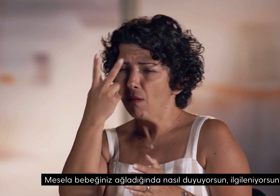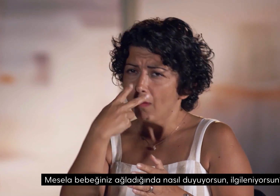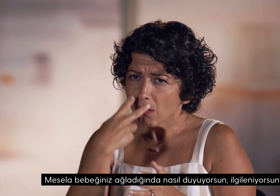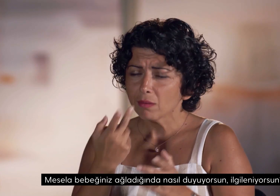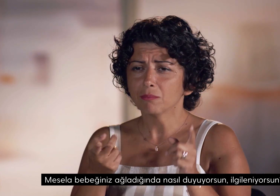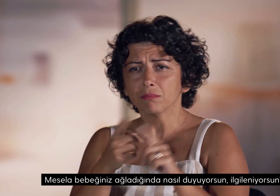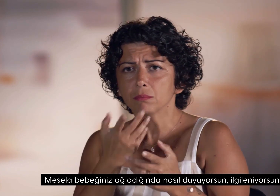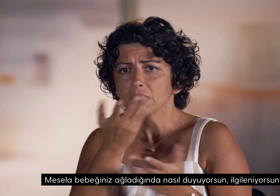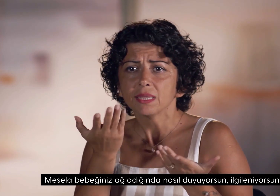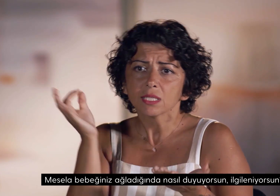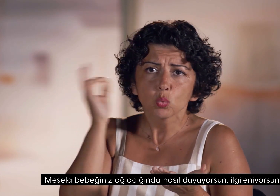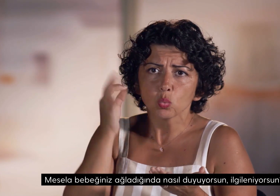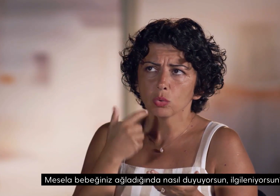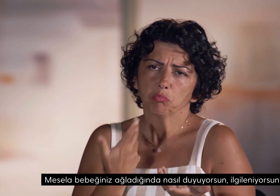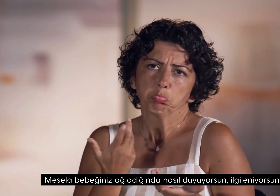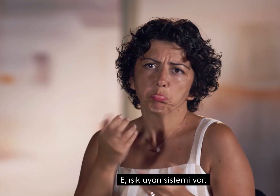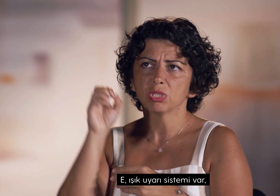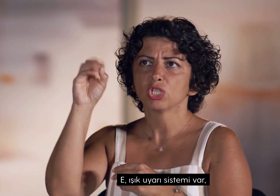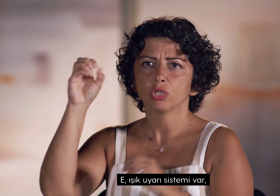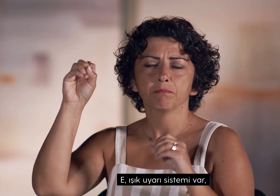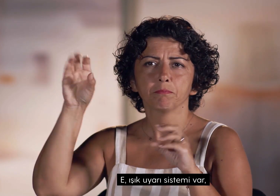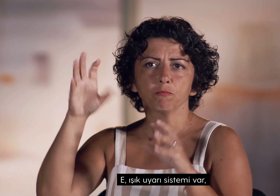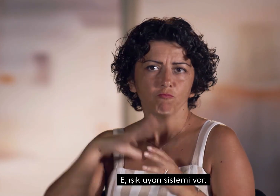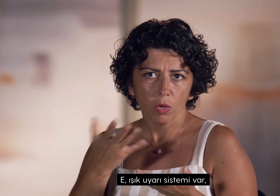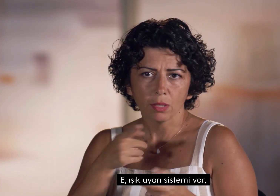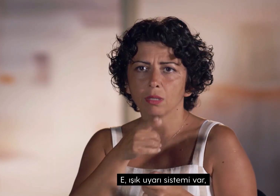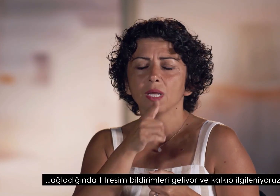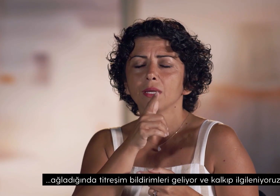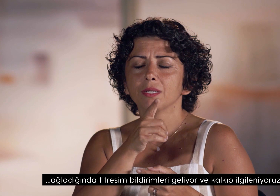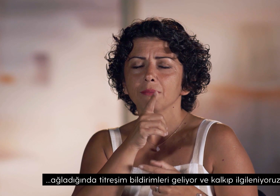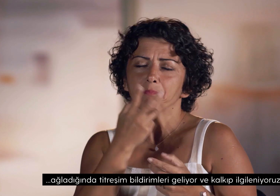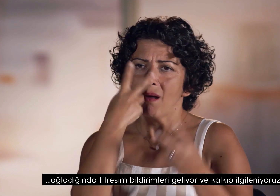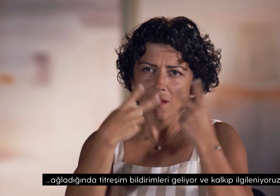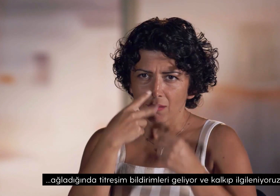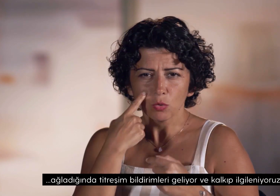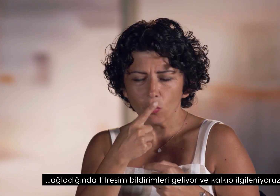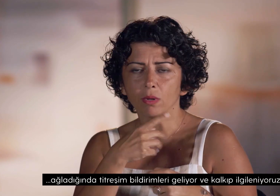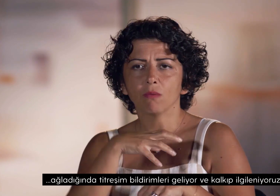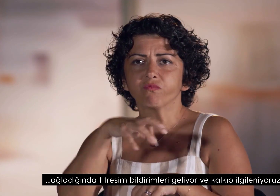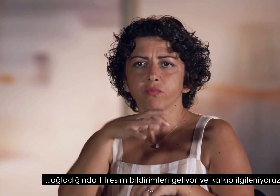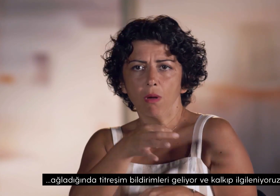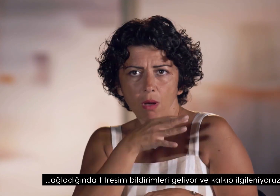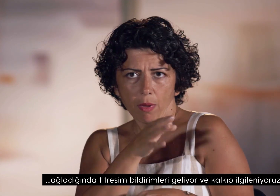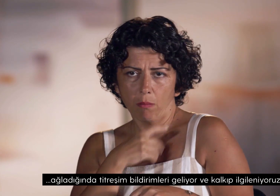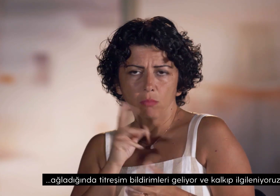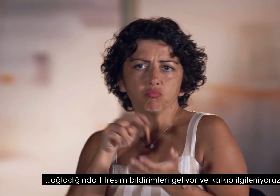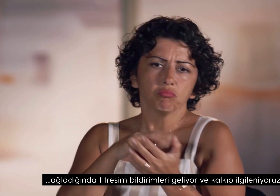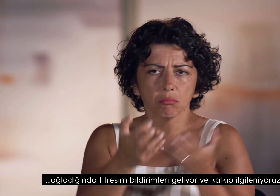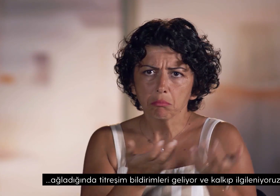duyuyorsun, ilgileniyorsun? Işık uyarı sistemi var. Ağladığında titreşim bildirimleri geliyor ve kalkıp